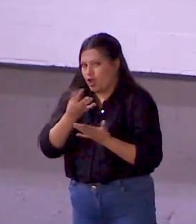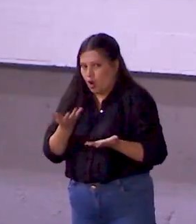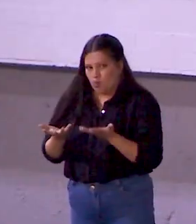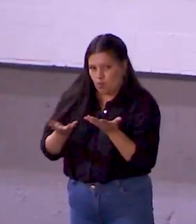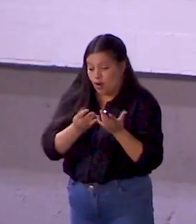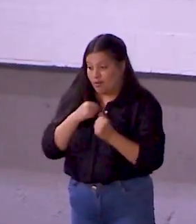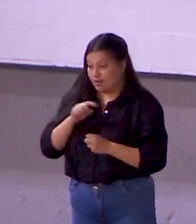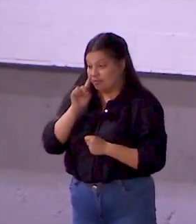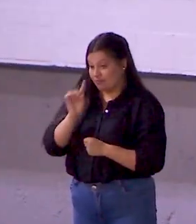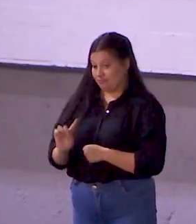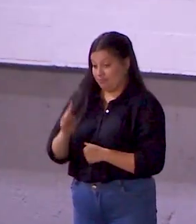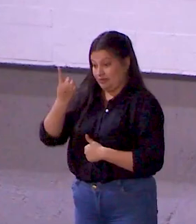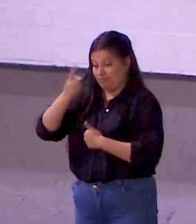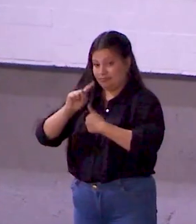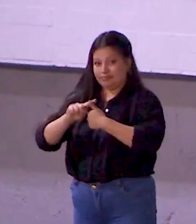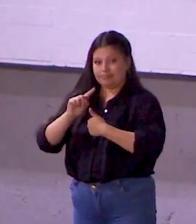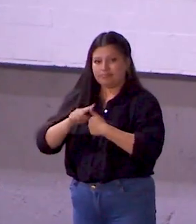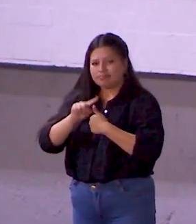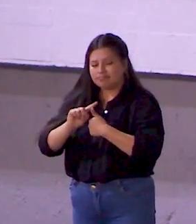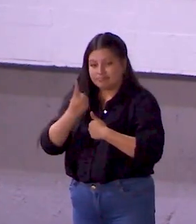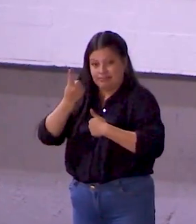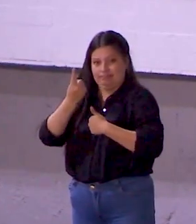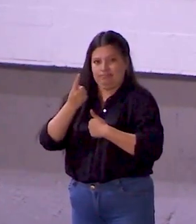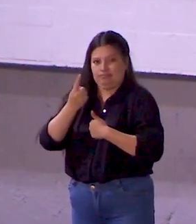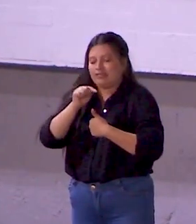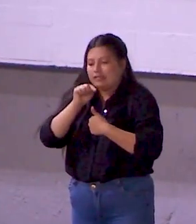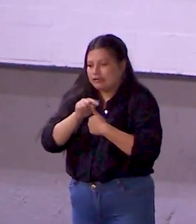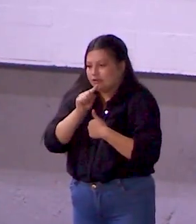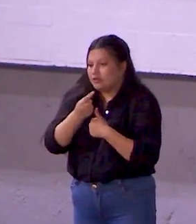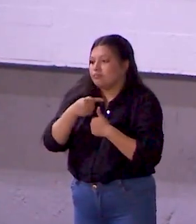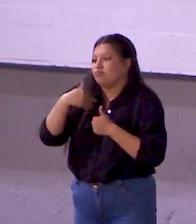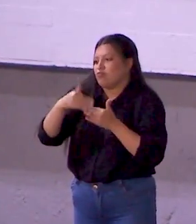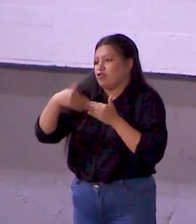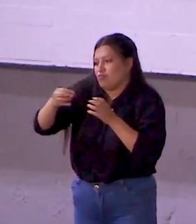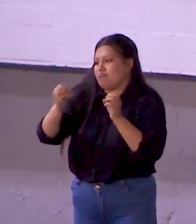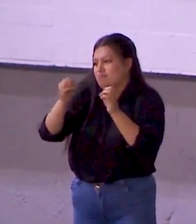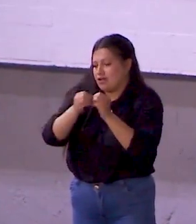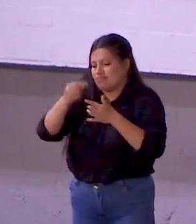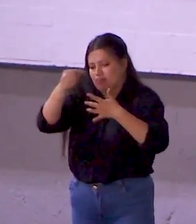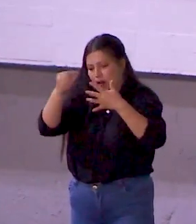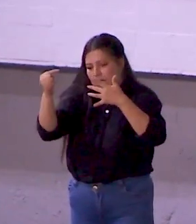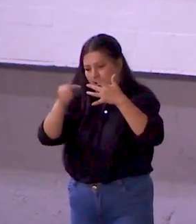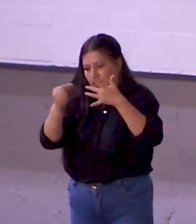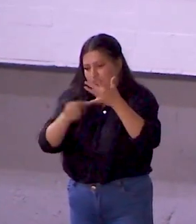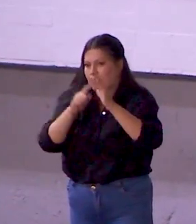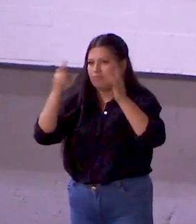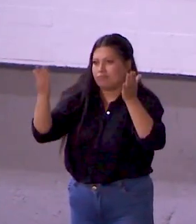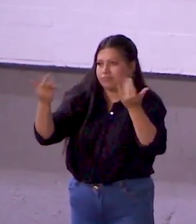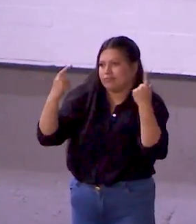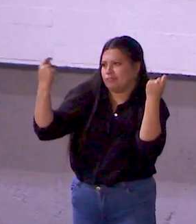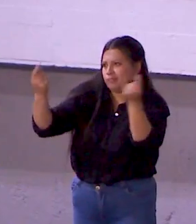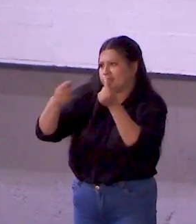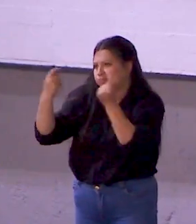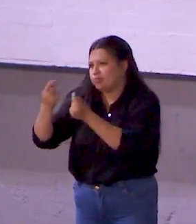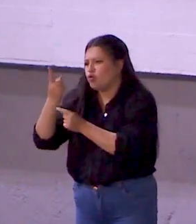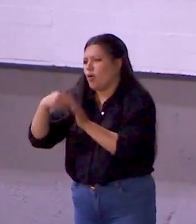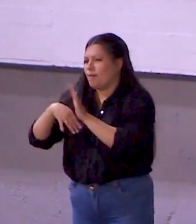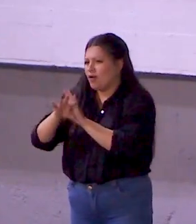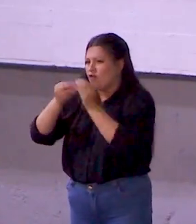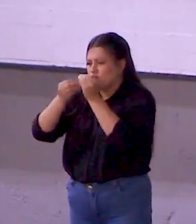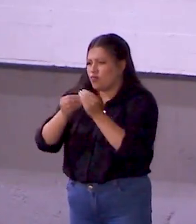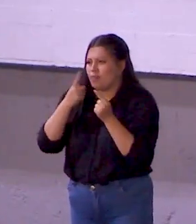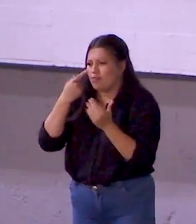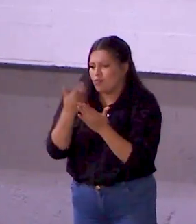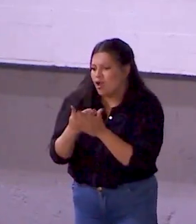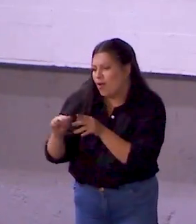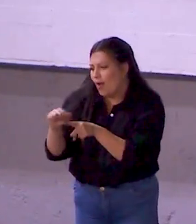Este es un primer momento de los muchos que seguramente convocaremos ya, algunos ya más de manera